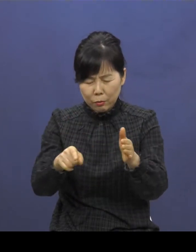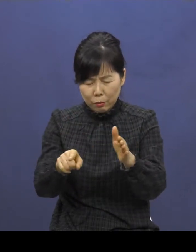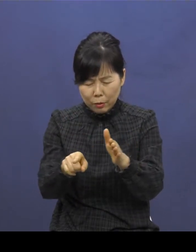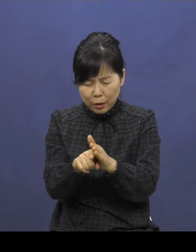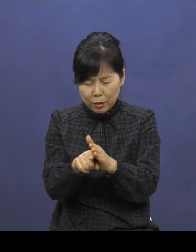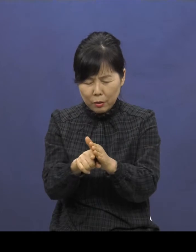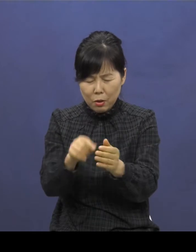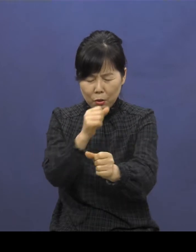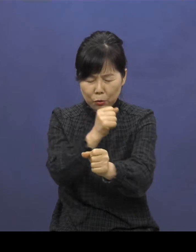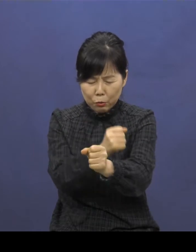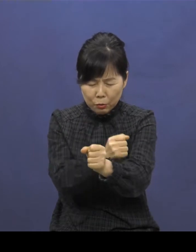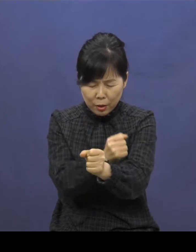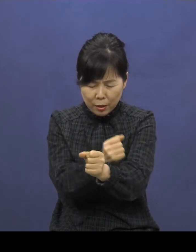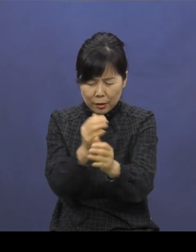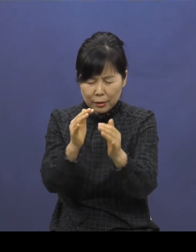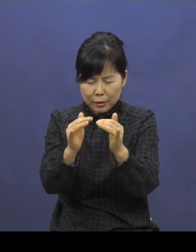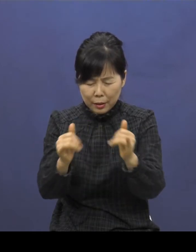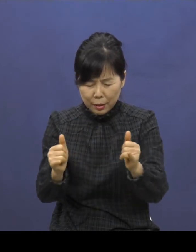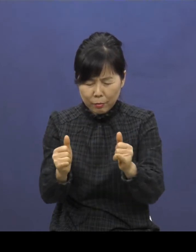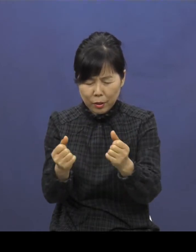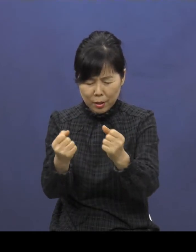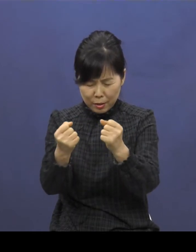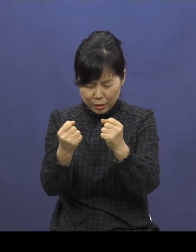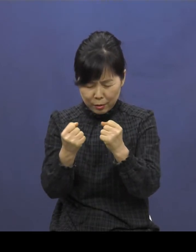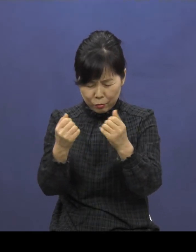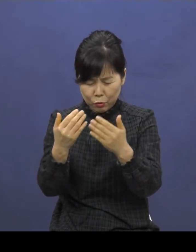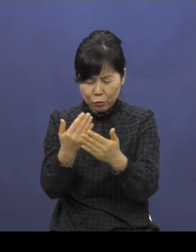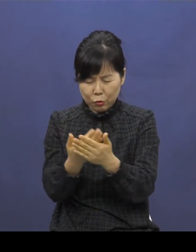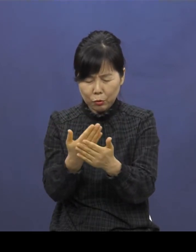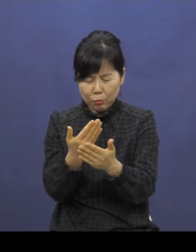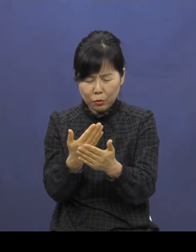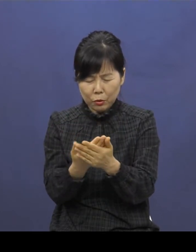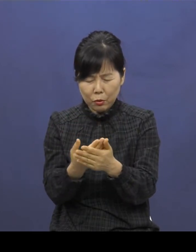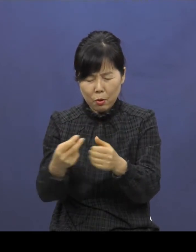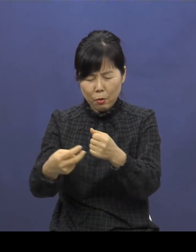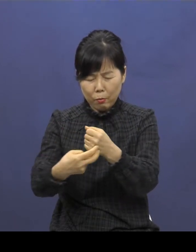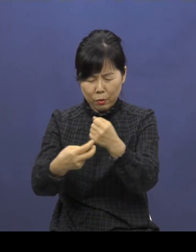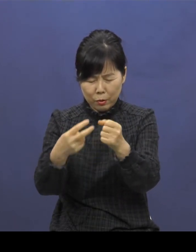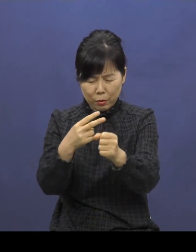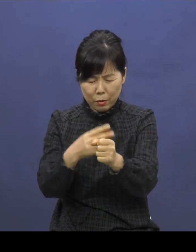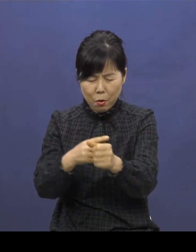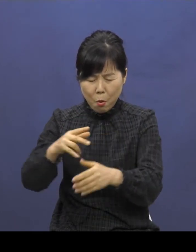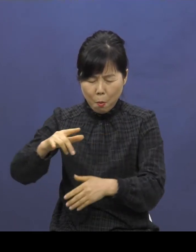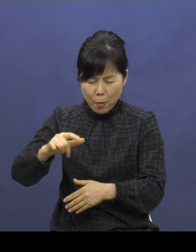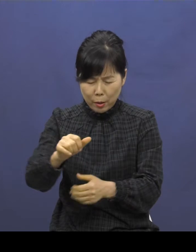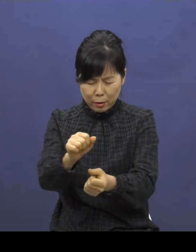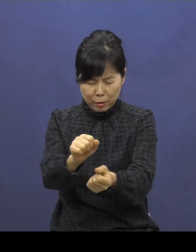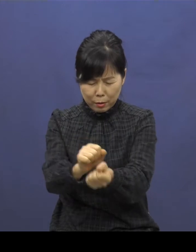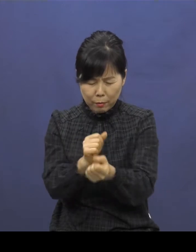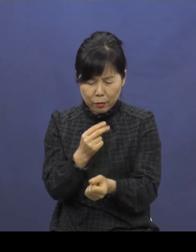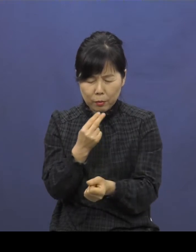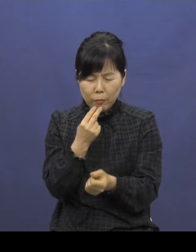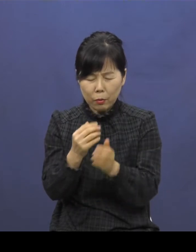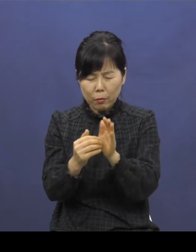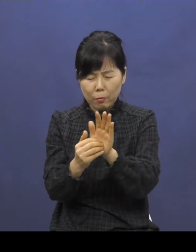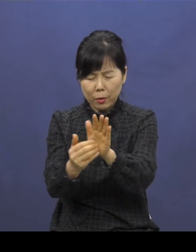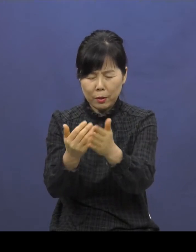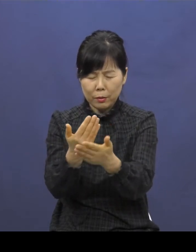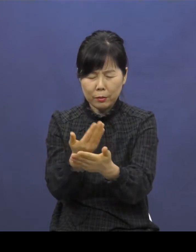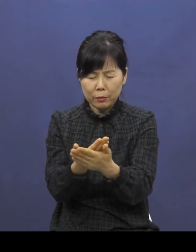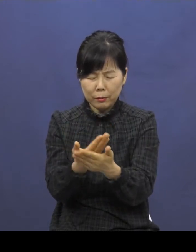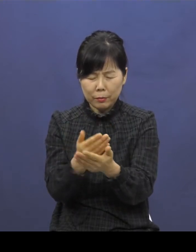의료진과 관계자들이 지치지 않도록 힘을 주시고 특별히 의료진들이 바이러스가 감염되지 않도록